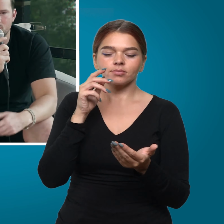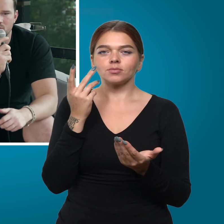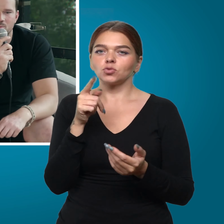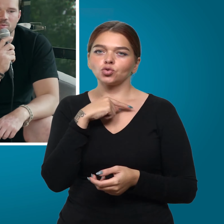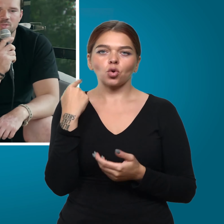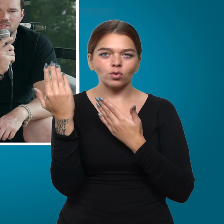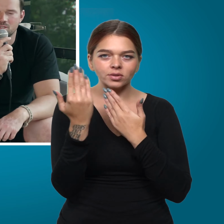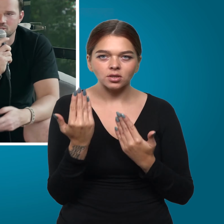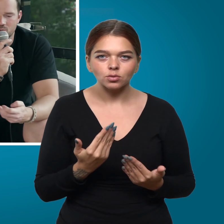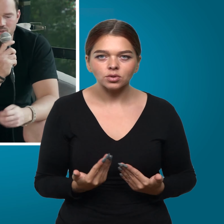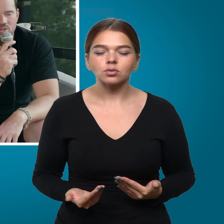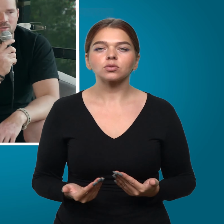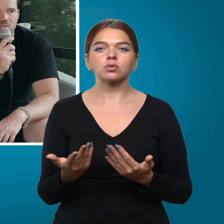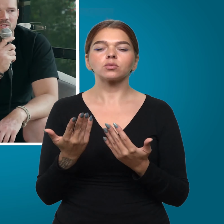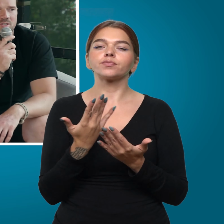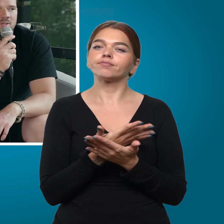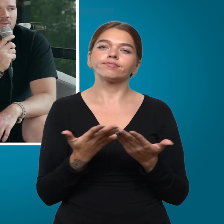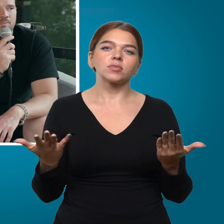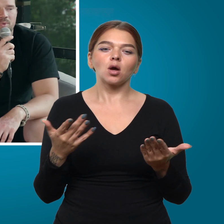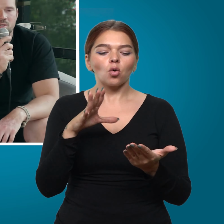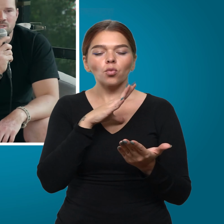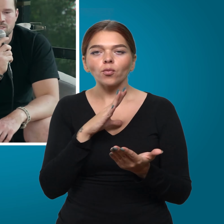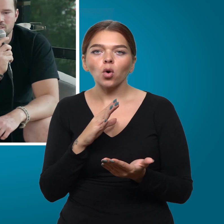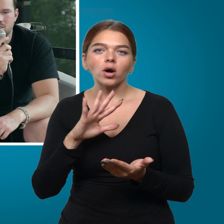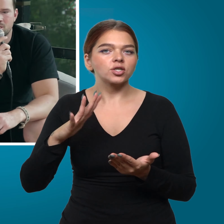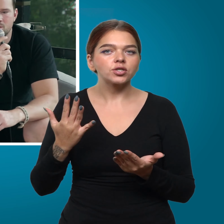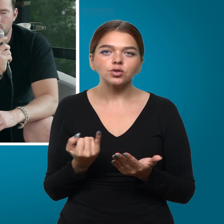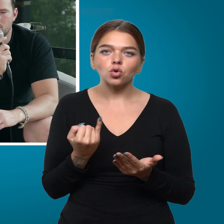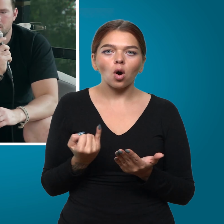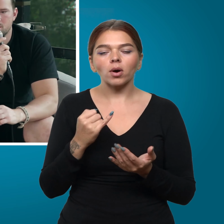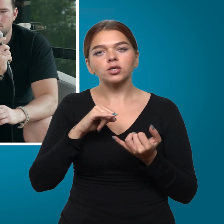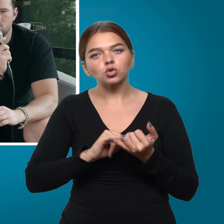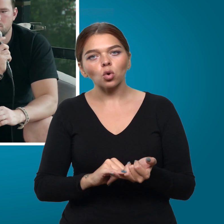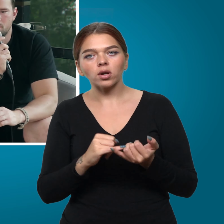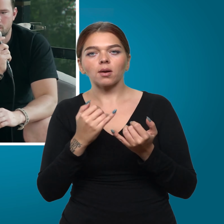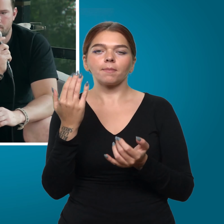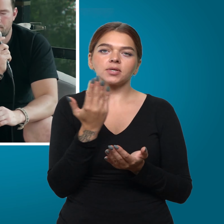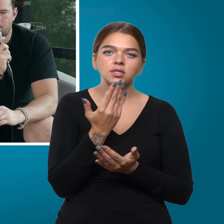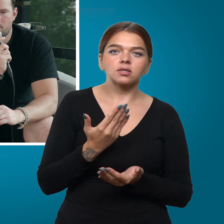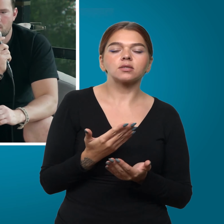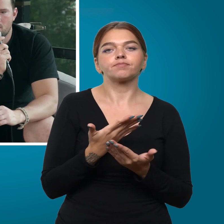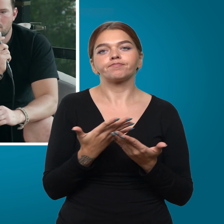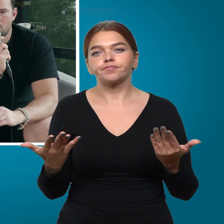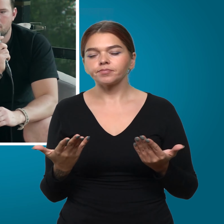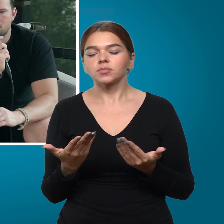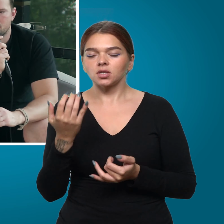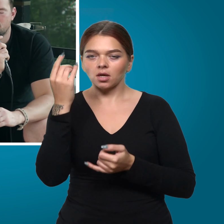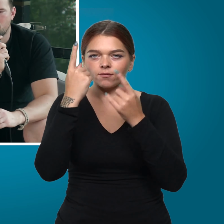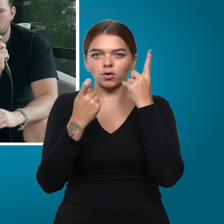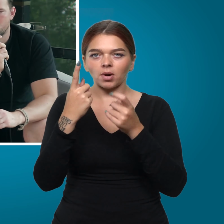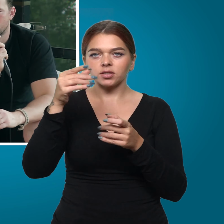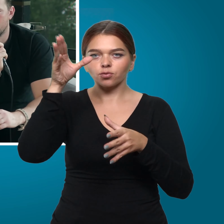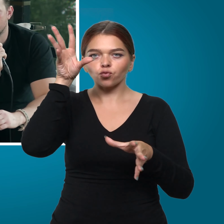įvyko įdomaus, paskaitai, kažką nuo istorijos paskaitai, tai ta informacija siurbi. Ir dabar pamečiu, ką aš norėjau prie